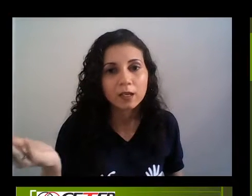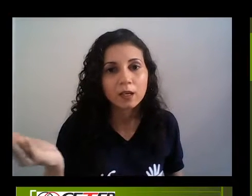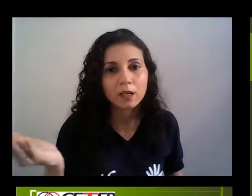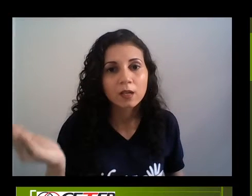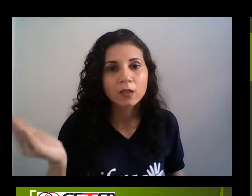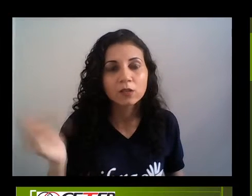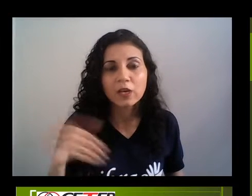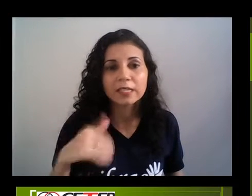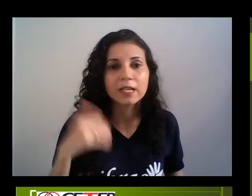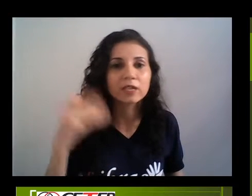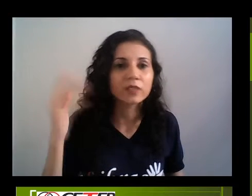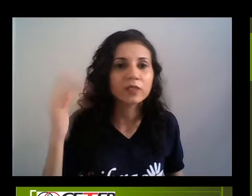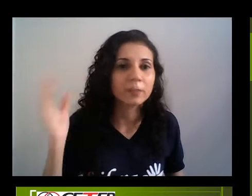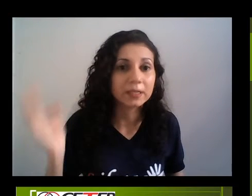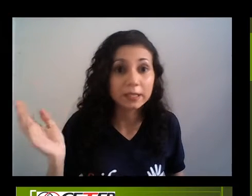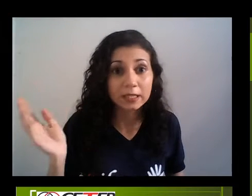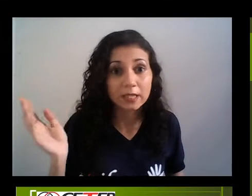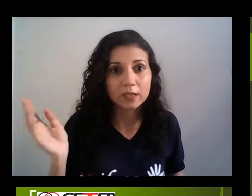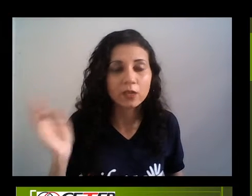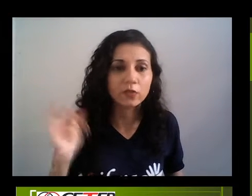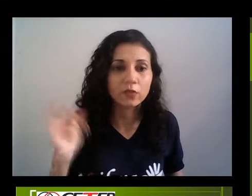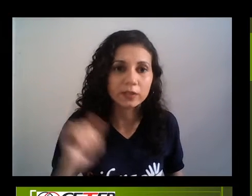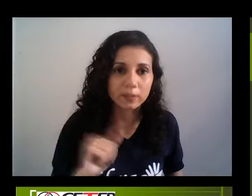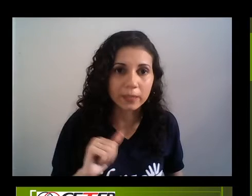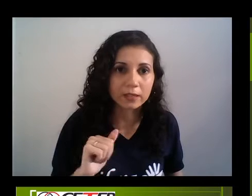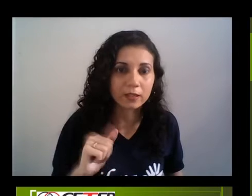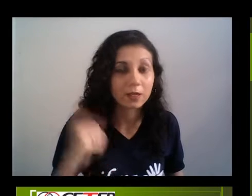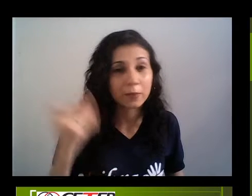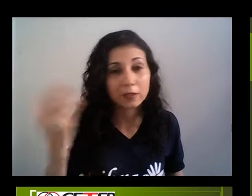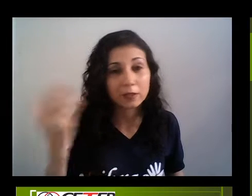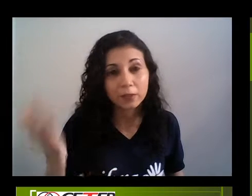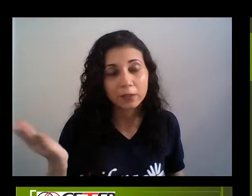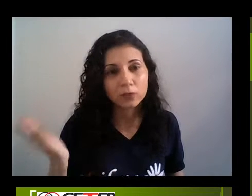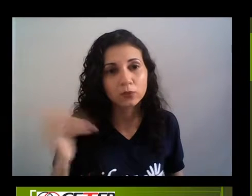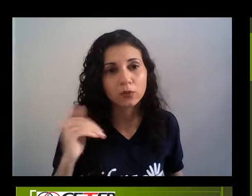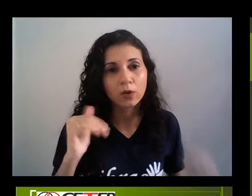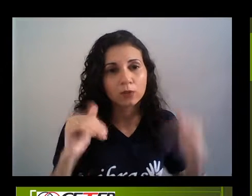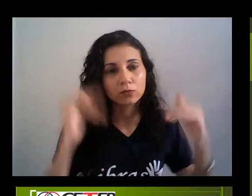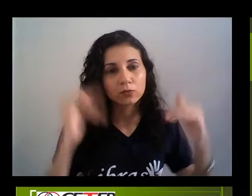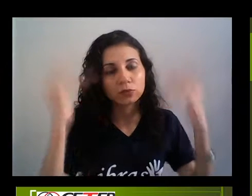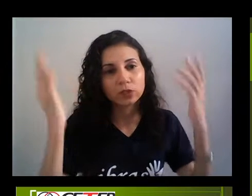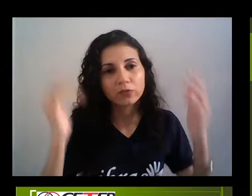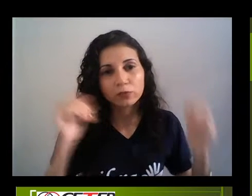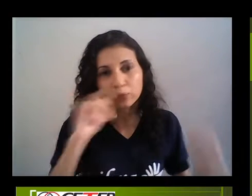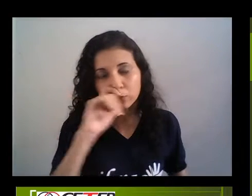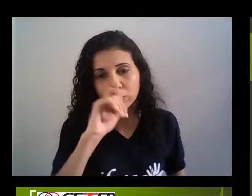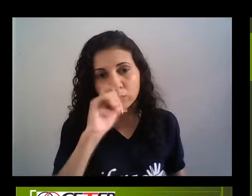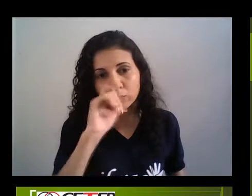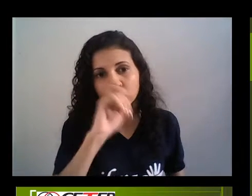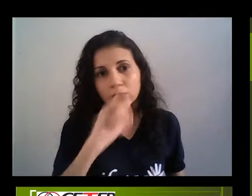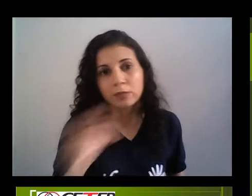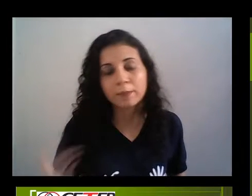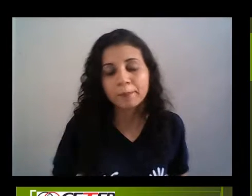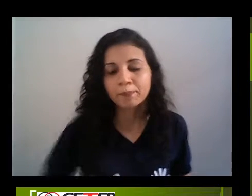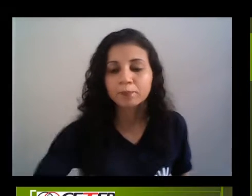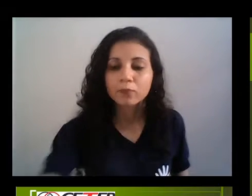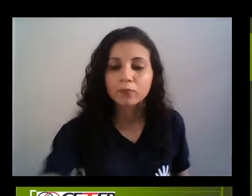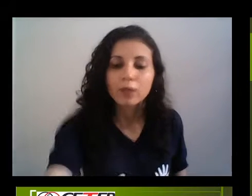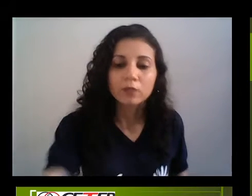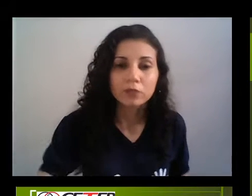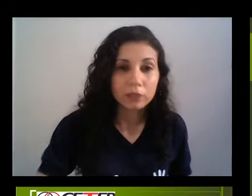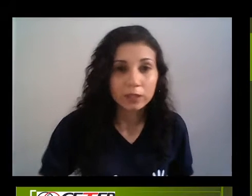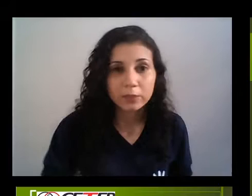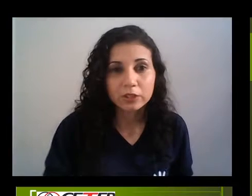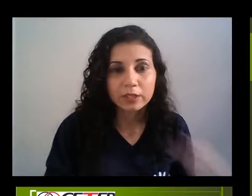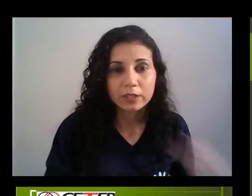entender. Não é que não vai dar para entender nada. Talvez dê para entender, dependendo também do nível do surdo, né?